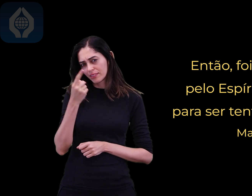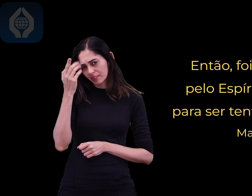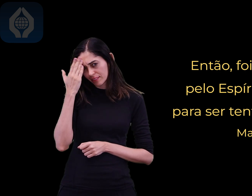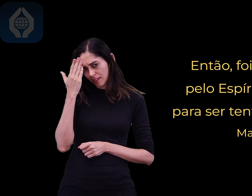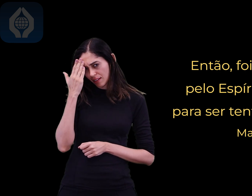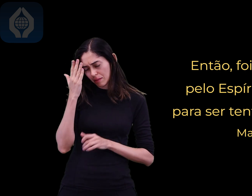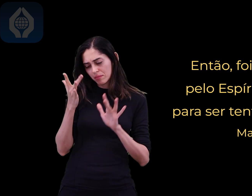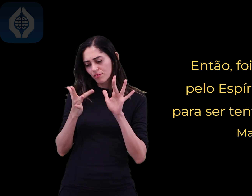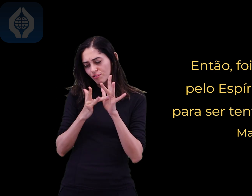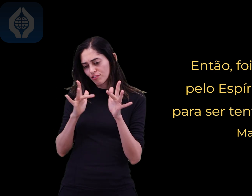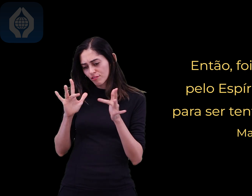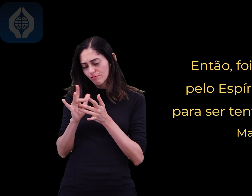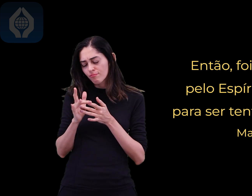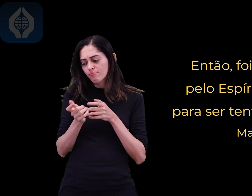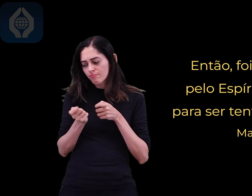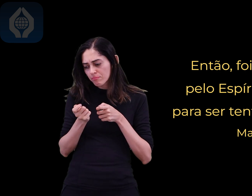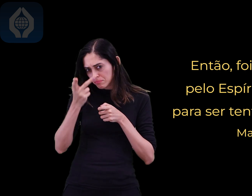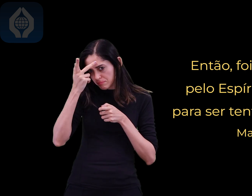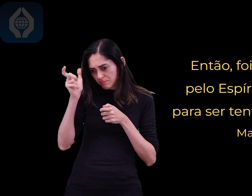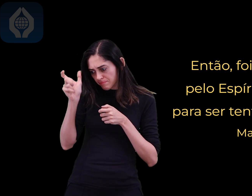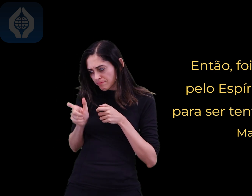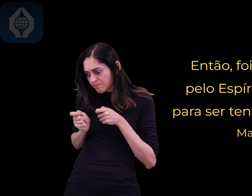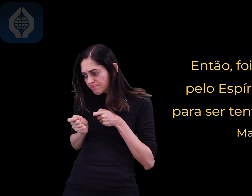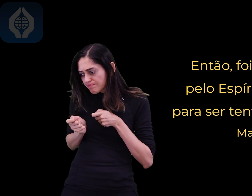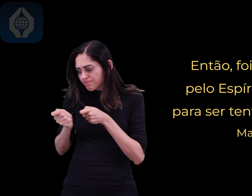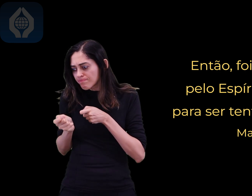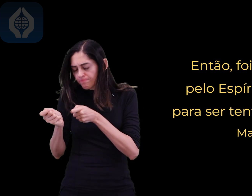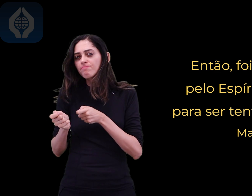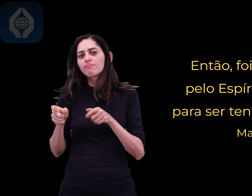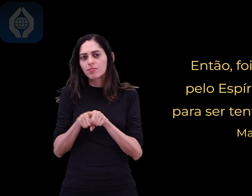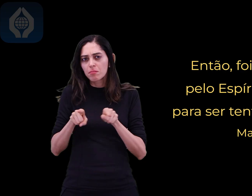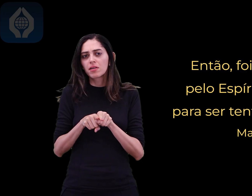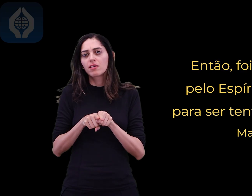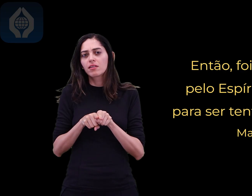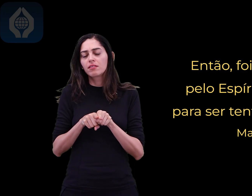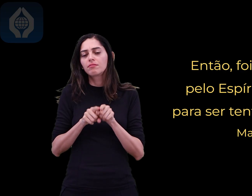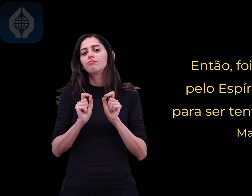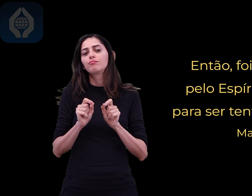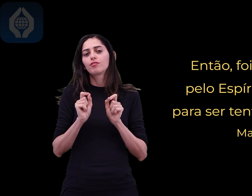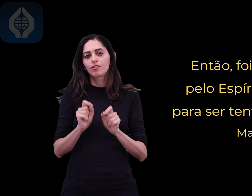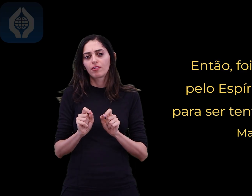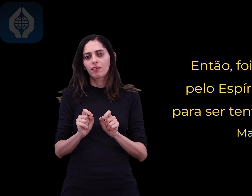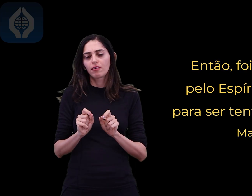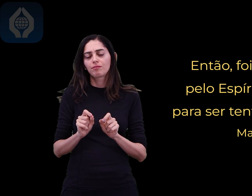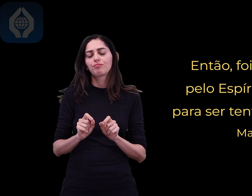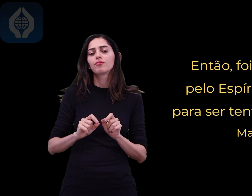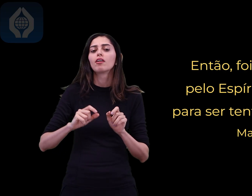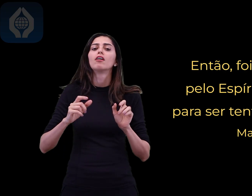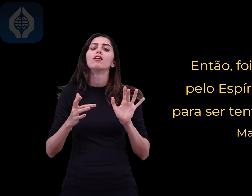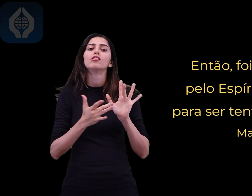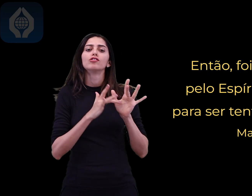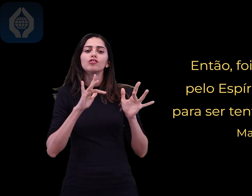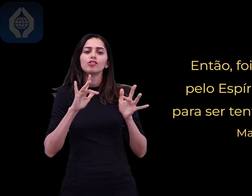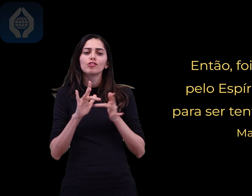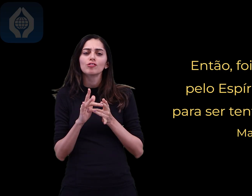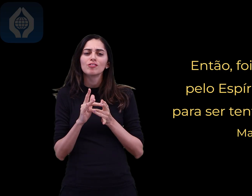enfrentou tentações também? Em Mateus 4:1 está escrito: então Jesus foi levado pelo Espírito ao